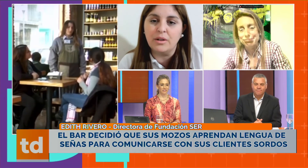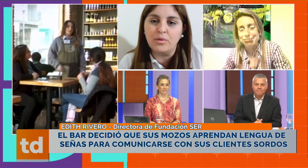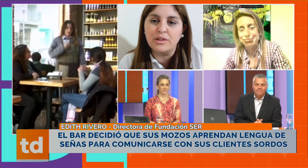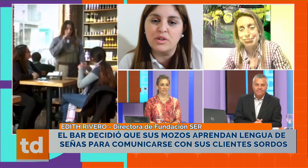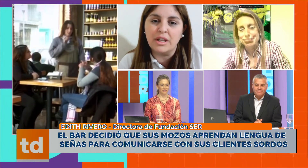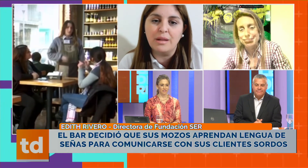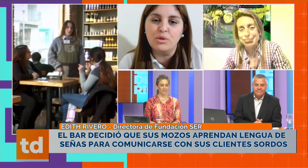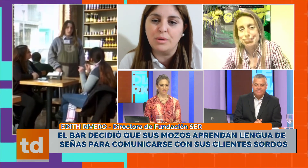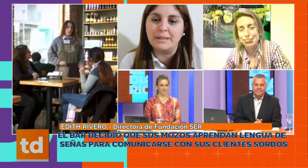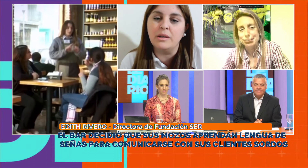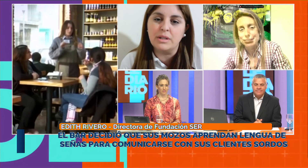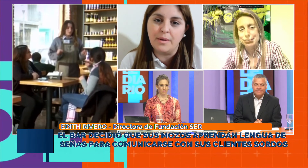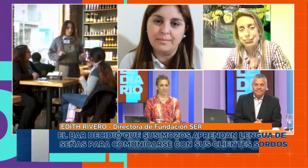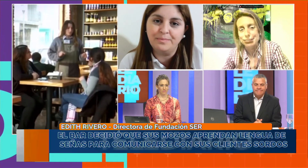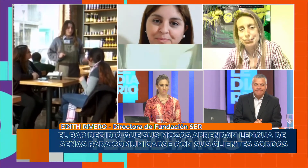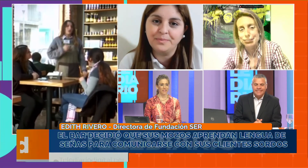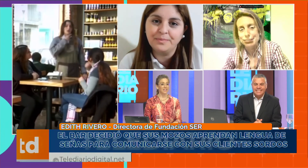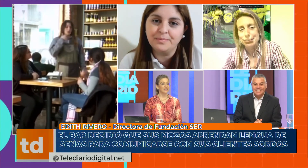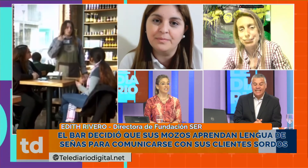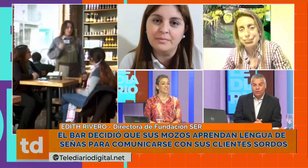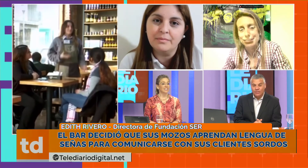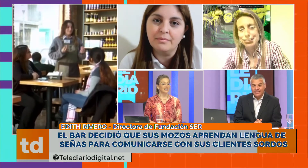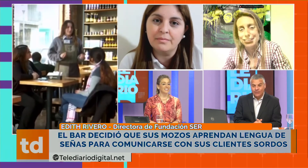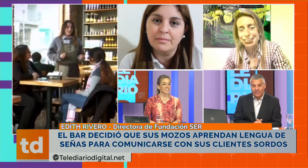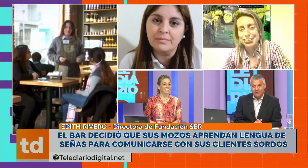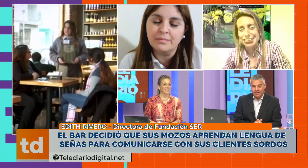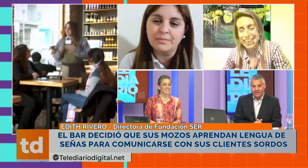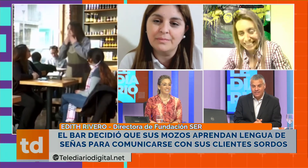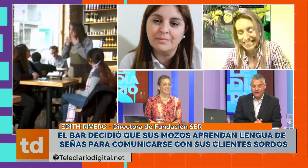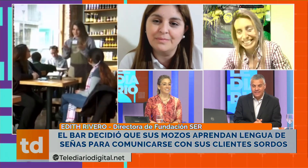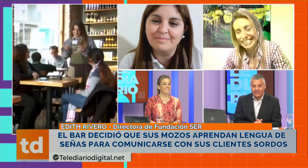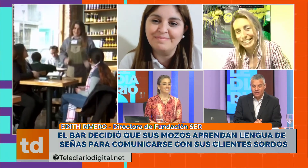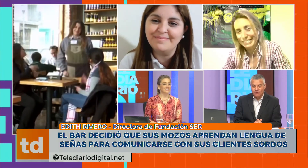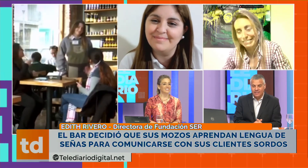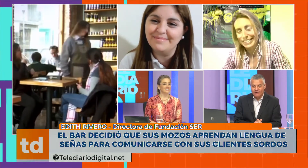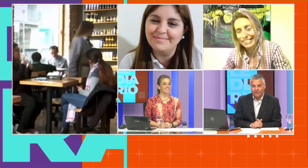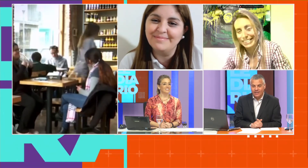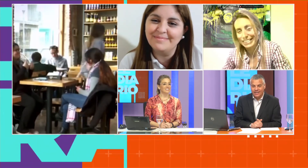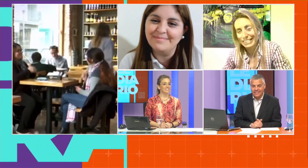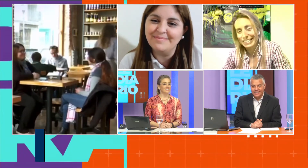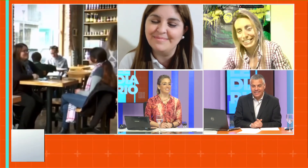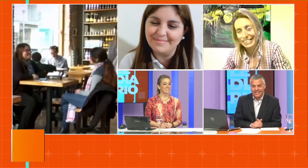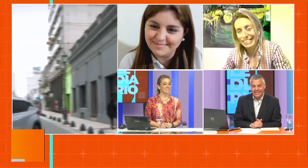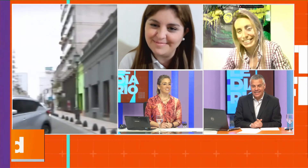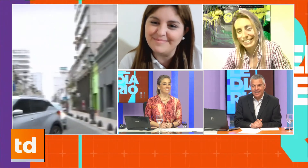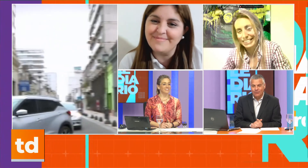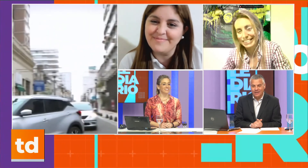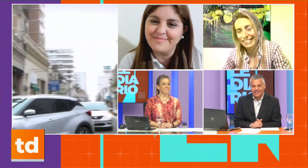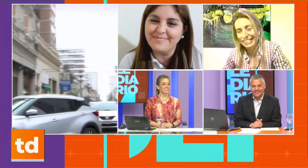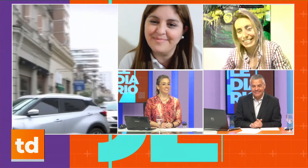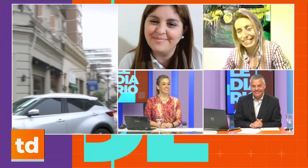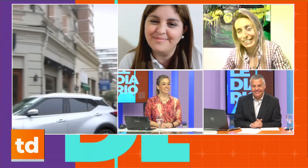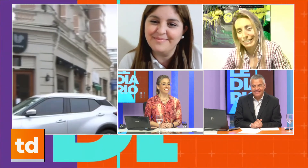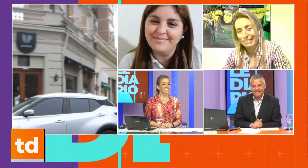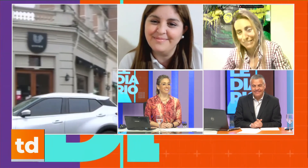una sociedad mucho más inclusiva. Gracias a las dos, han sido tan amables y felicitaciones por el trabajo que realizan en cada lugar.